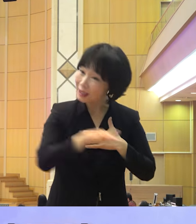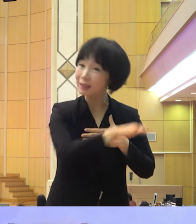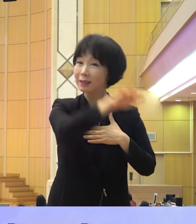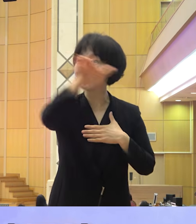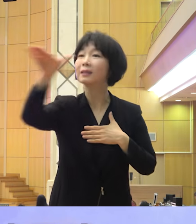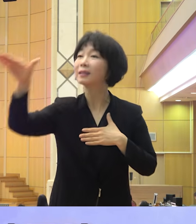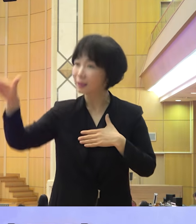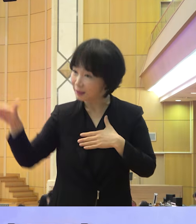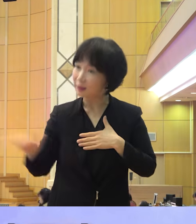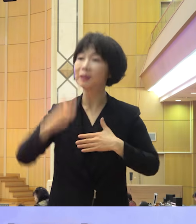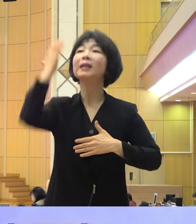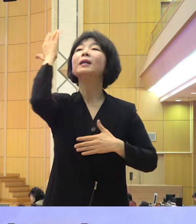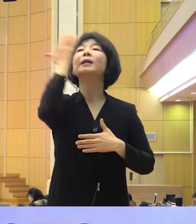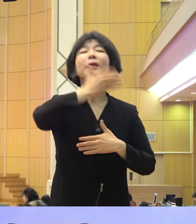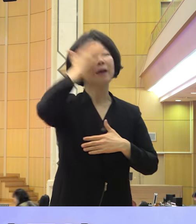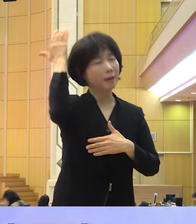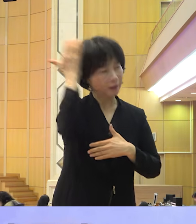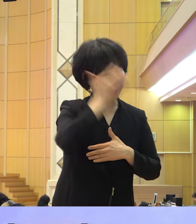우리를